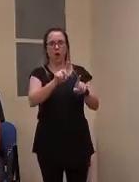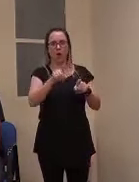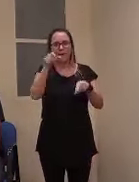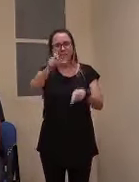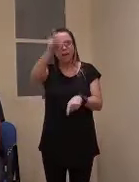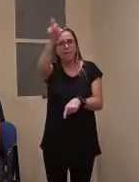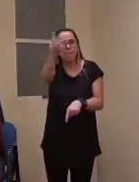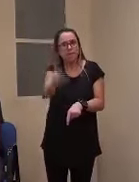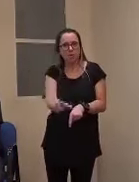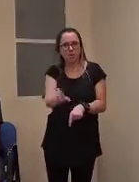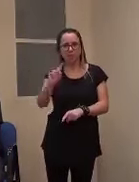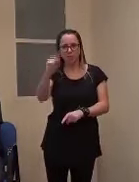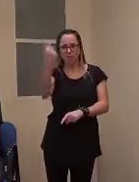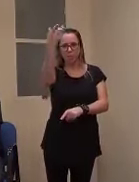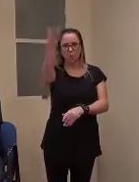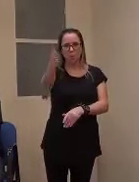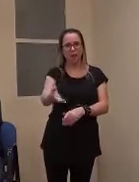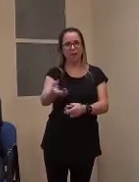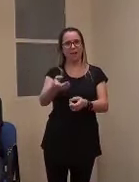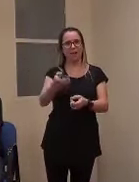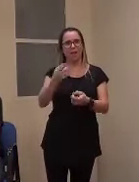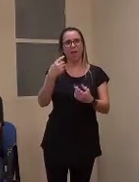sería necesario